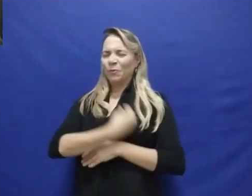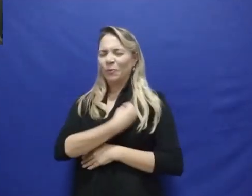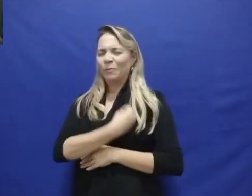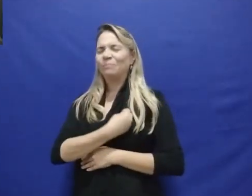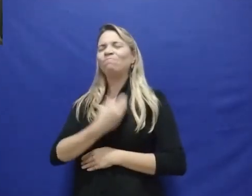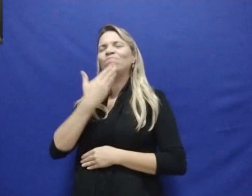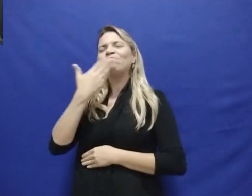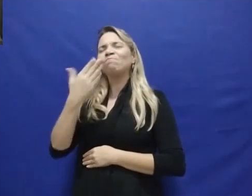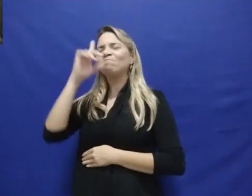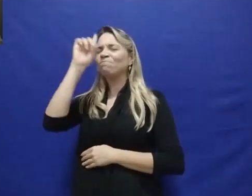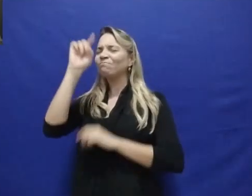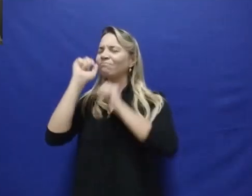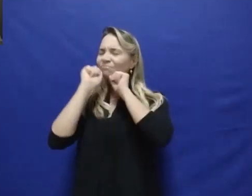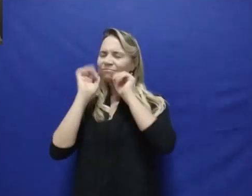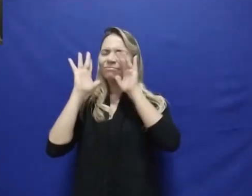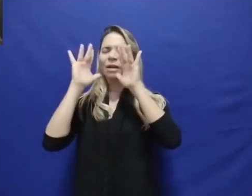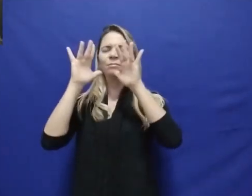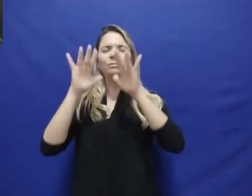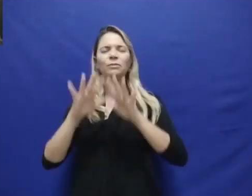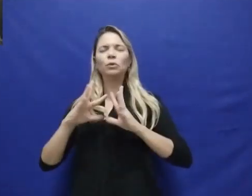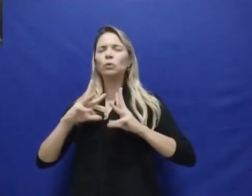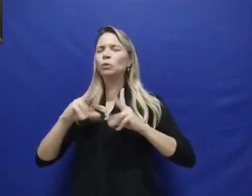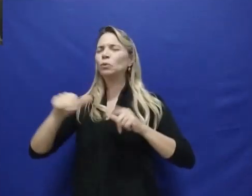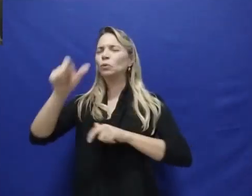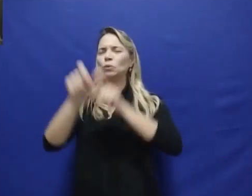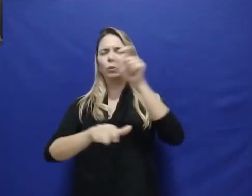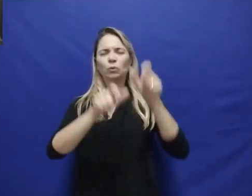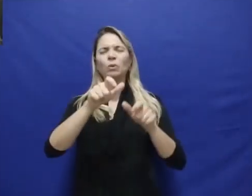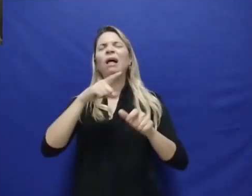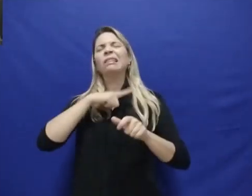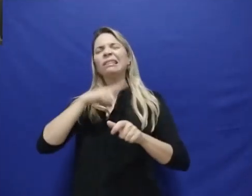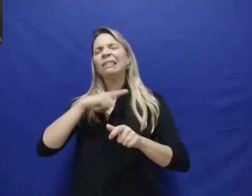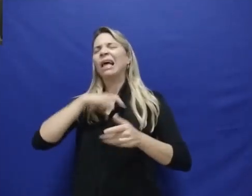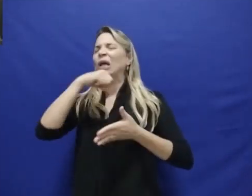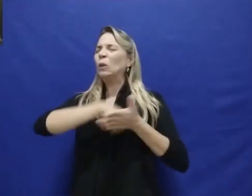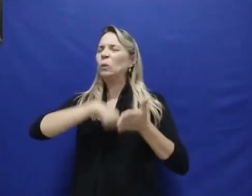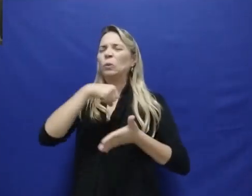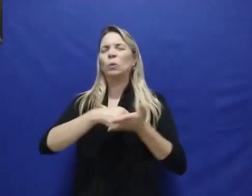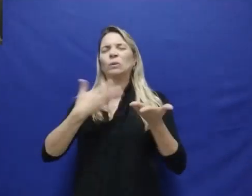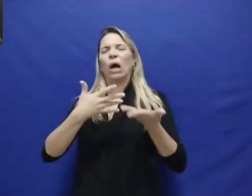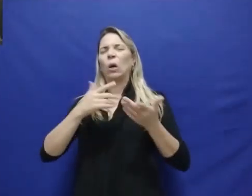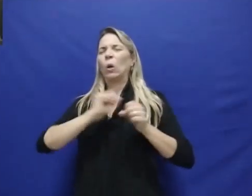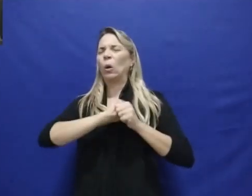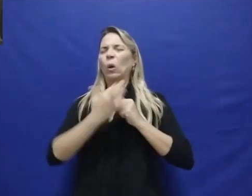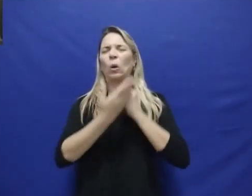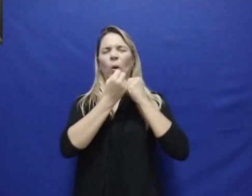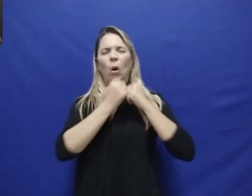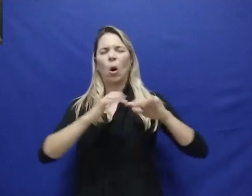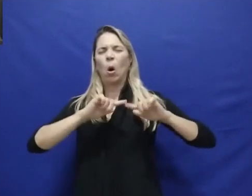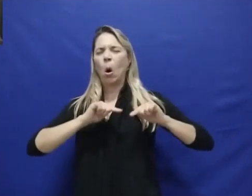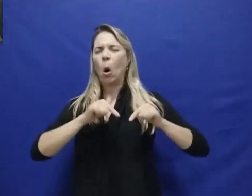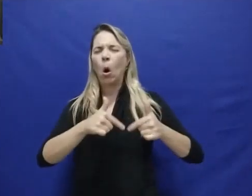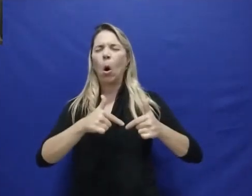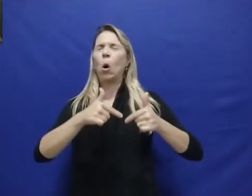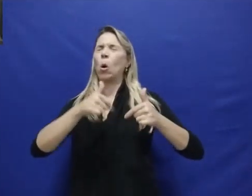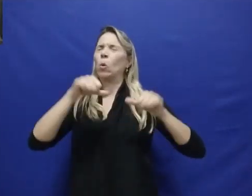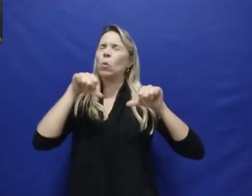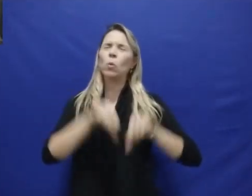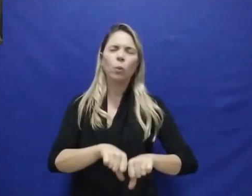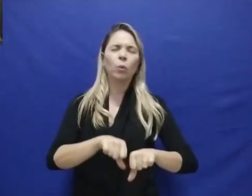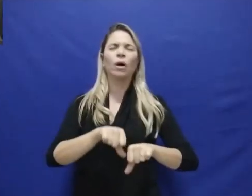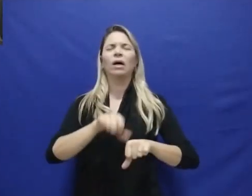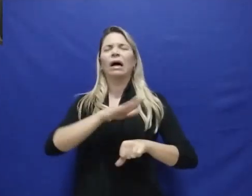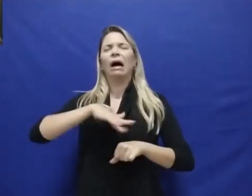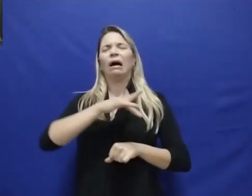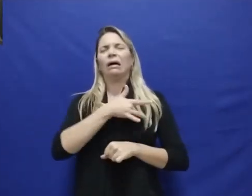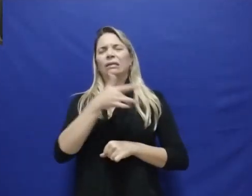abençoe, ó Deus, toda a luta travada contra essa crise que nós estamos enfrentando no campo da saúde, ó Deus, com